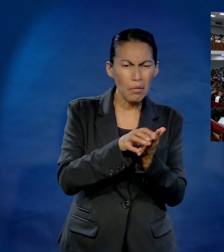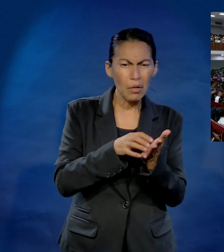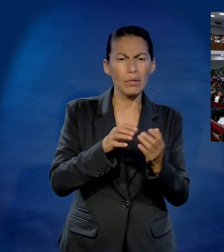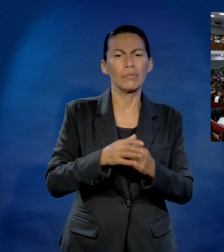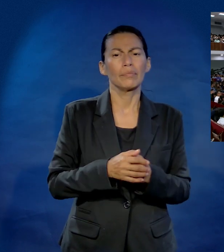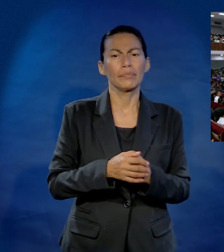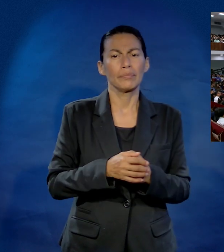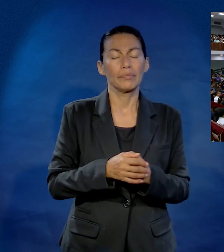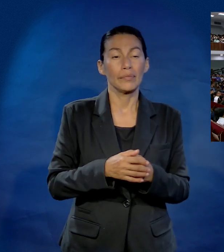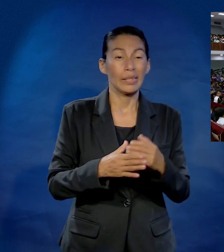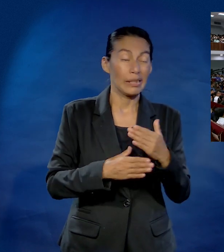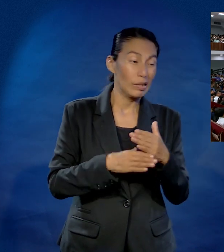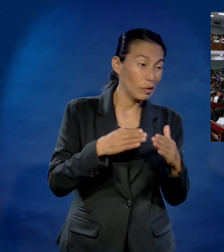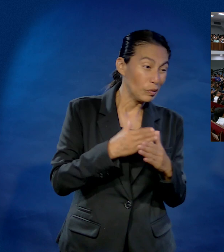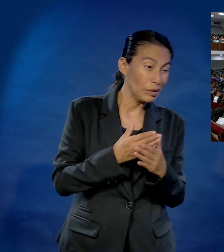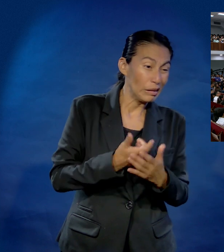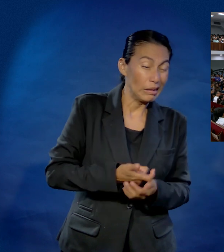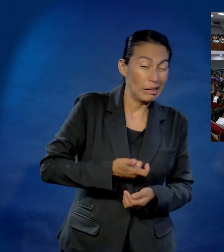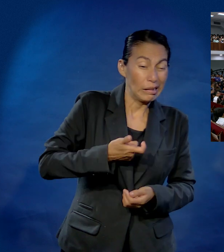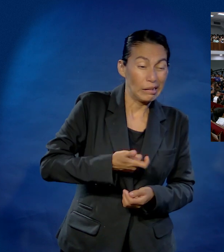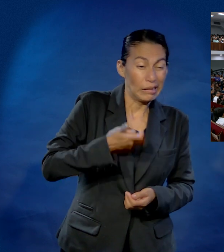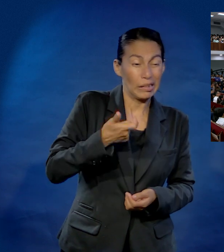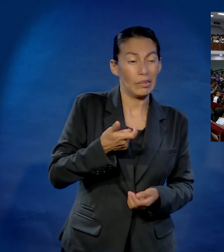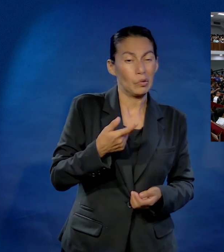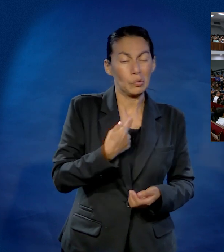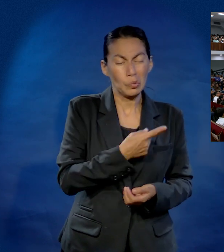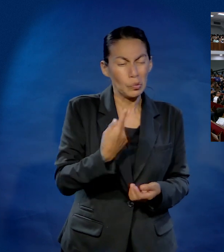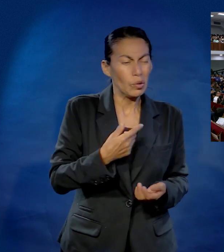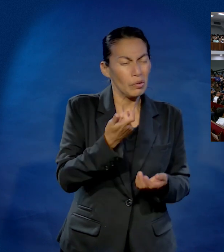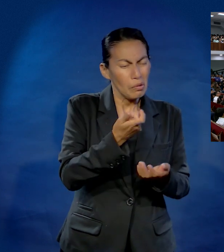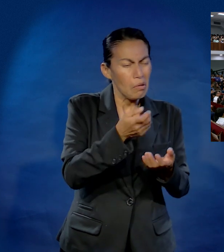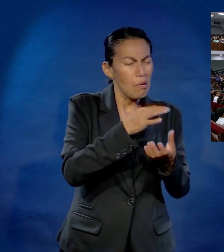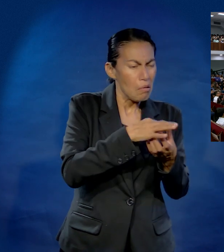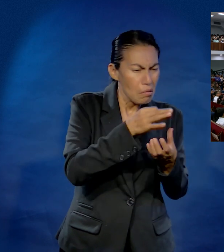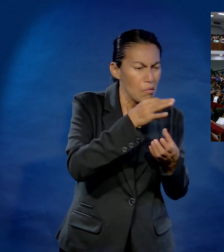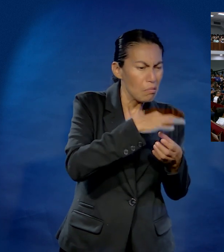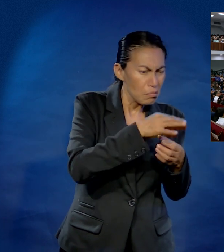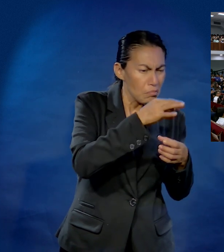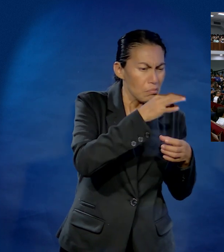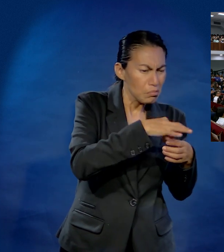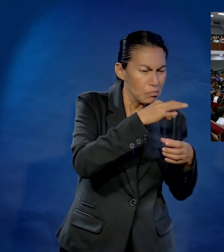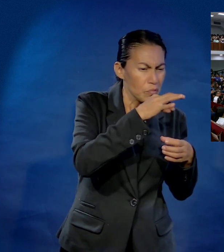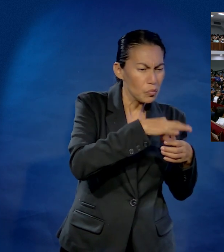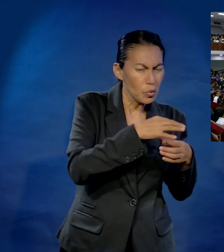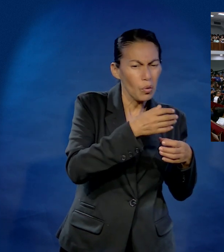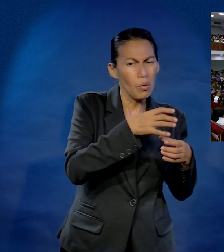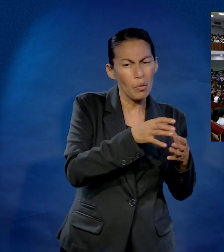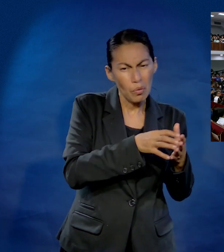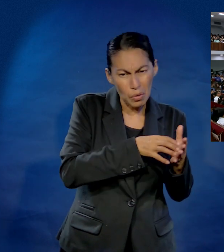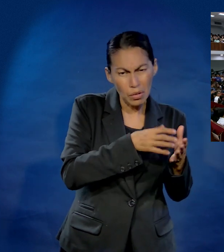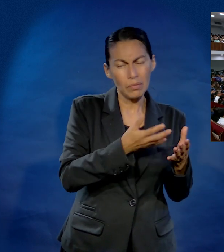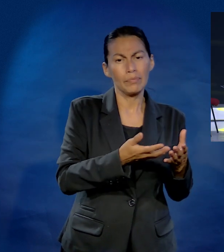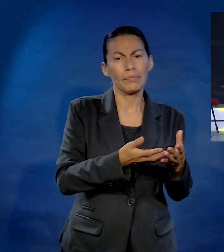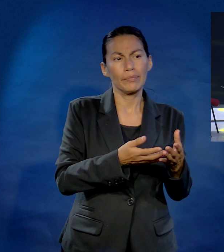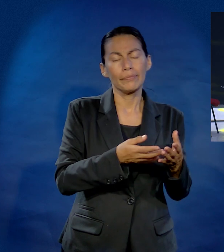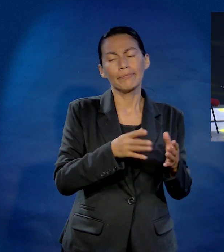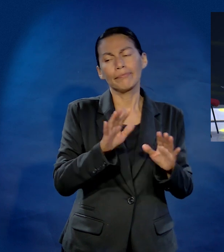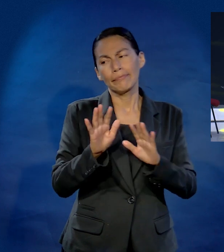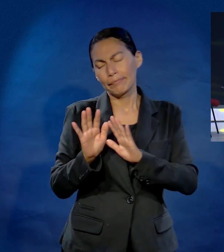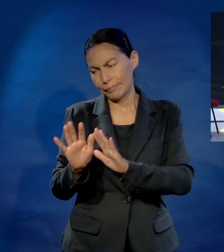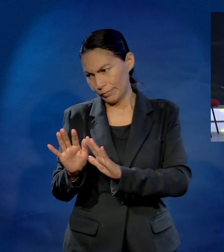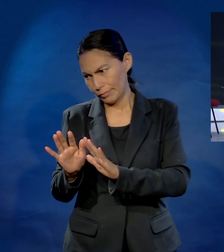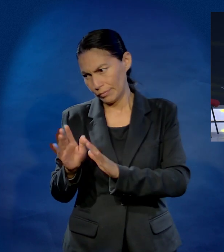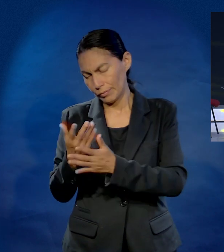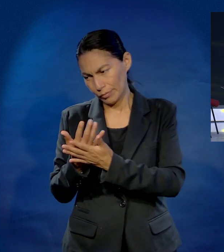era de asbesto todavía. Entonces, el hermano decía, hay que cambiarlo. La iglesia había venido ahorrando dinero para poner una